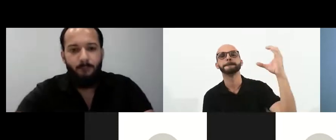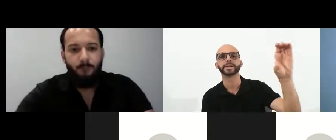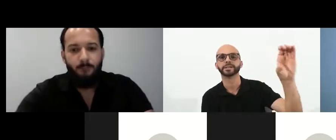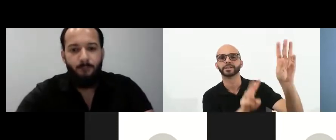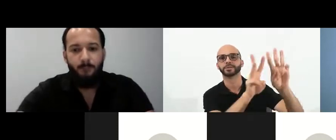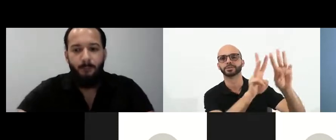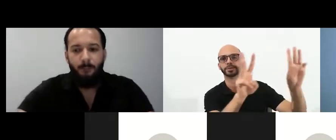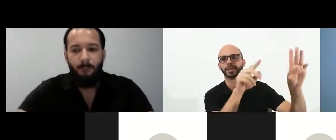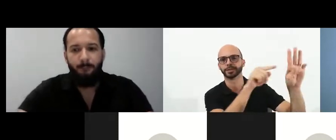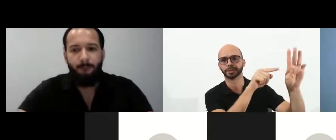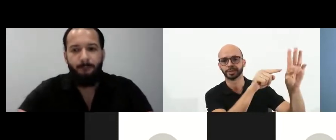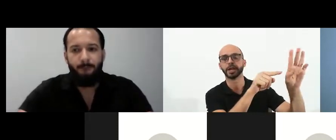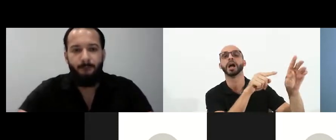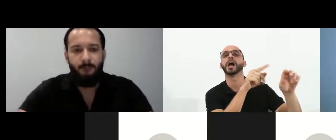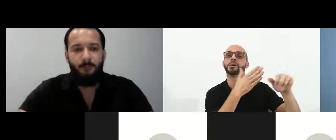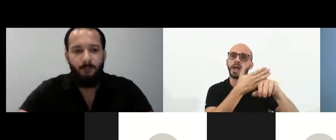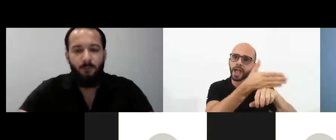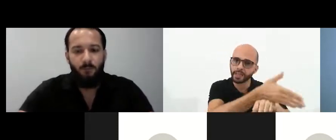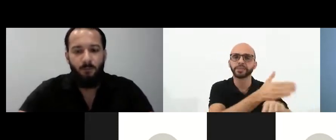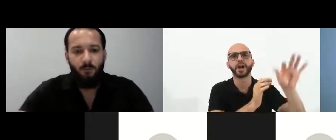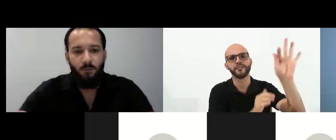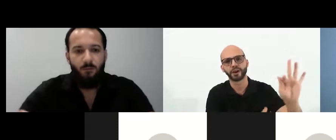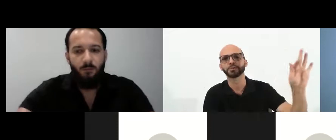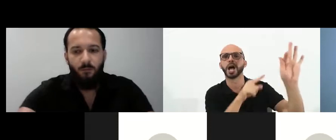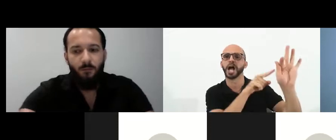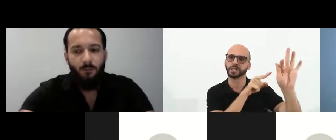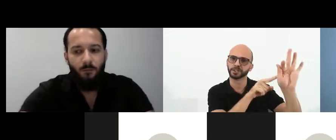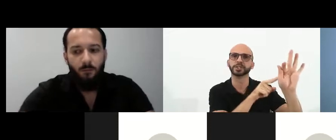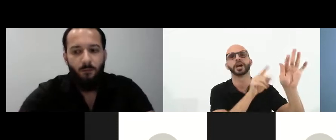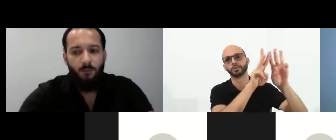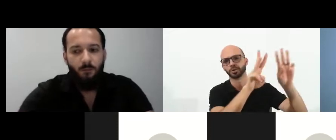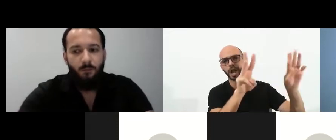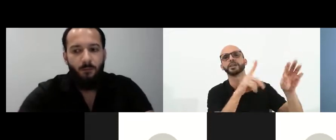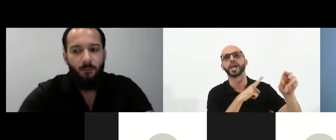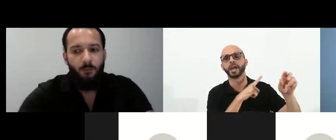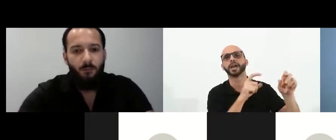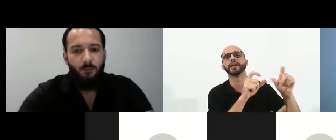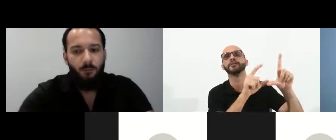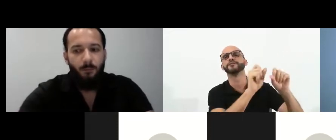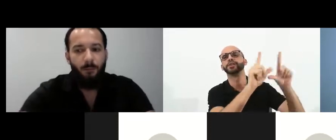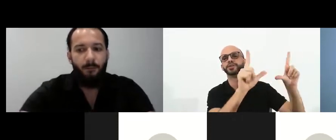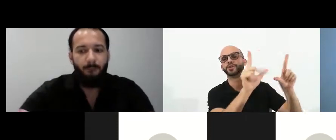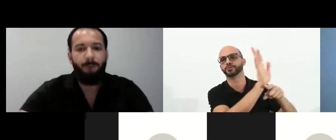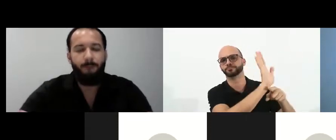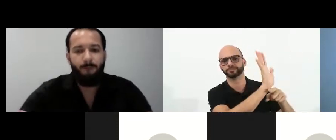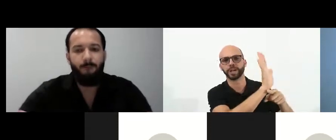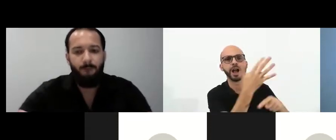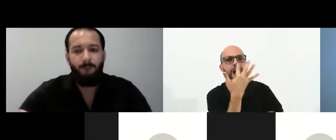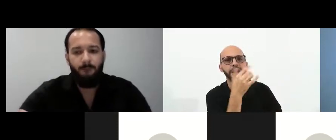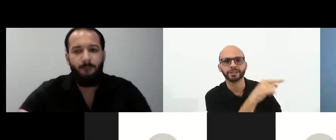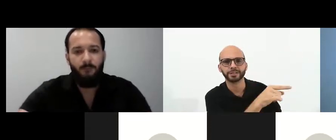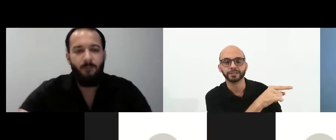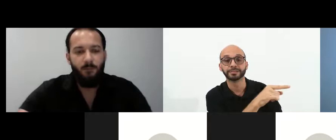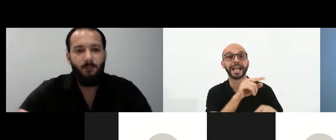o conteúdo e colocamos numa plataforma. E quem pode, vai lá, acessa, tem um site